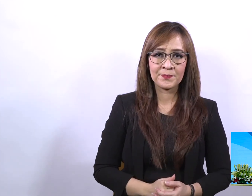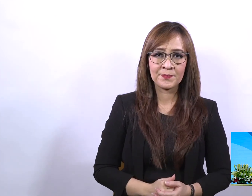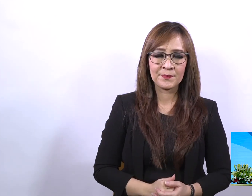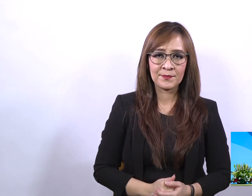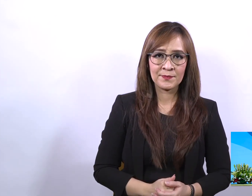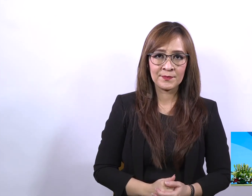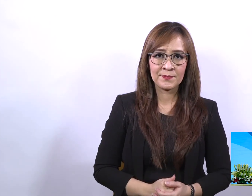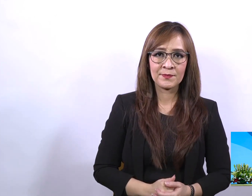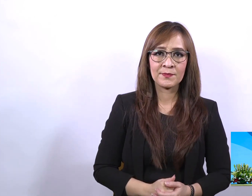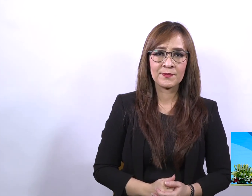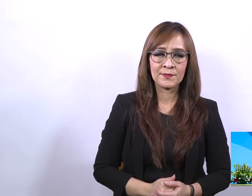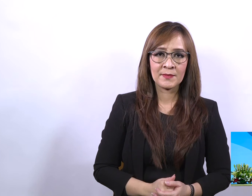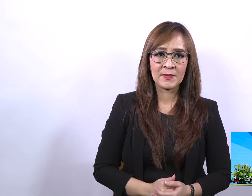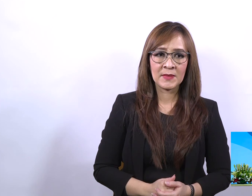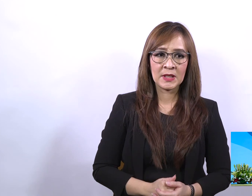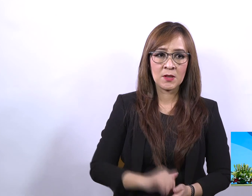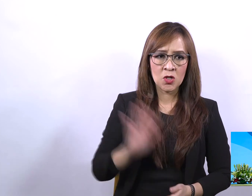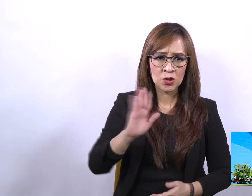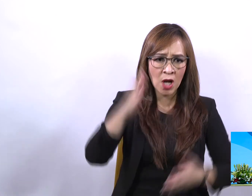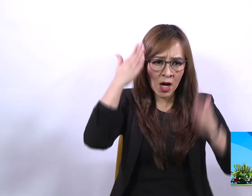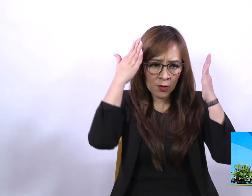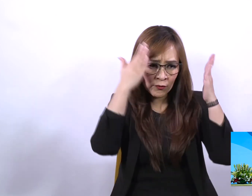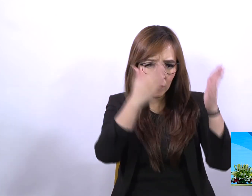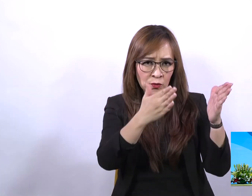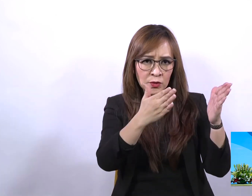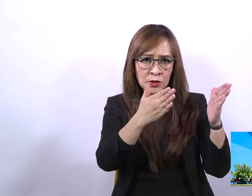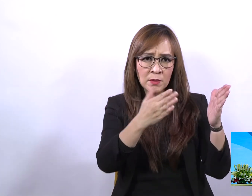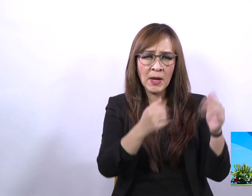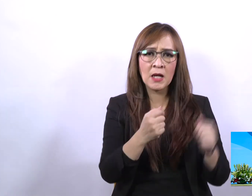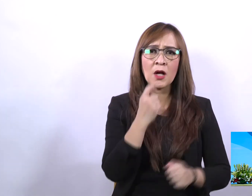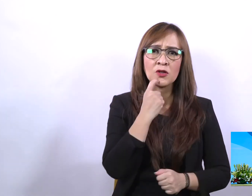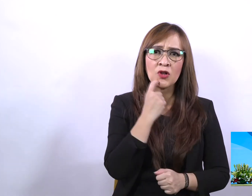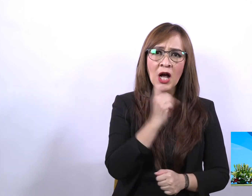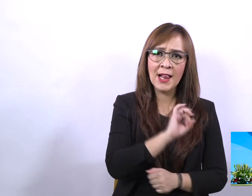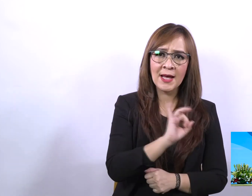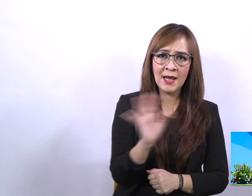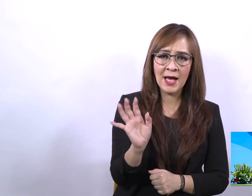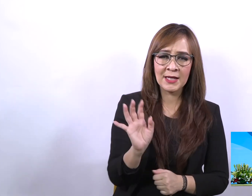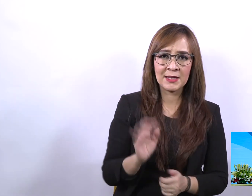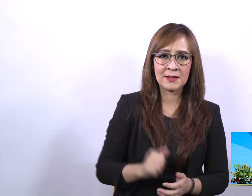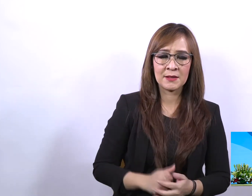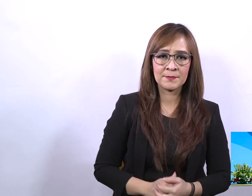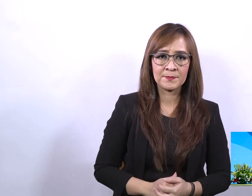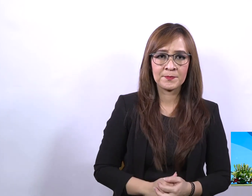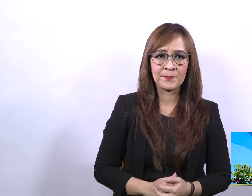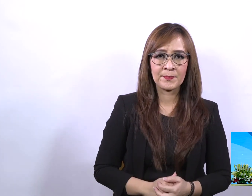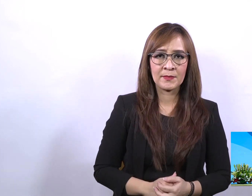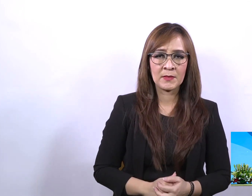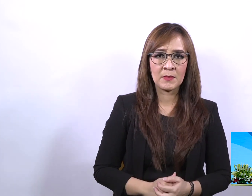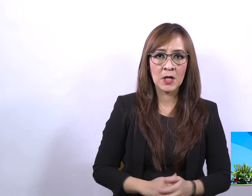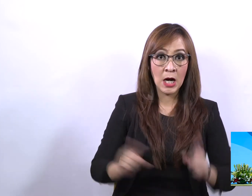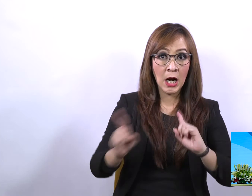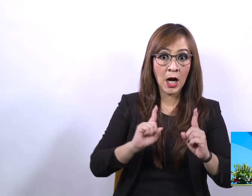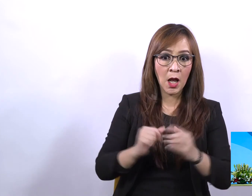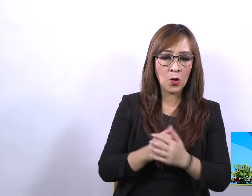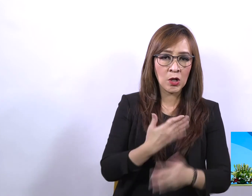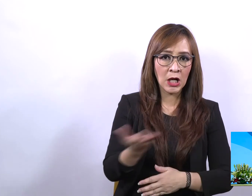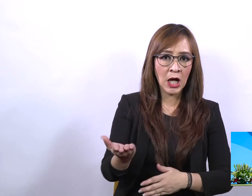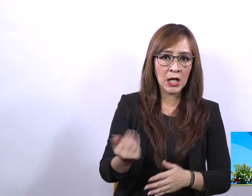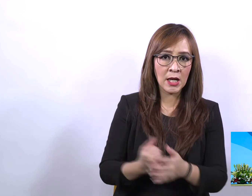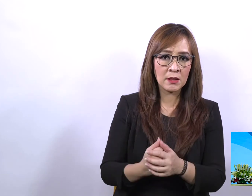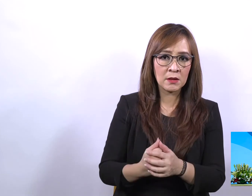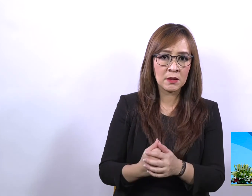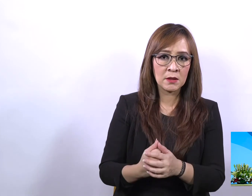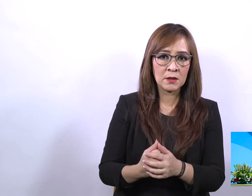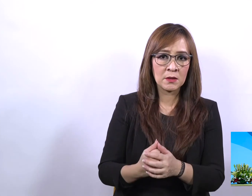Hai adik yang kau disakiti jangan fokus pada hal-hal yang menyakiti Hai Jadi kalau diomongin orang jangan